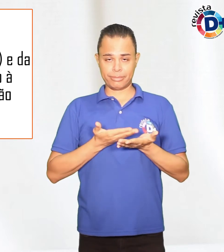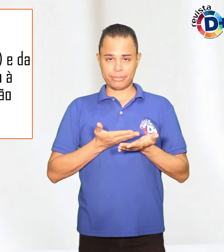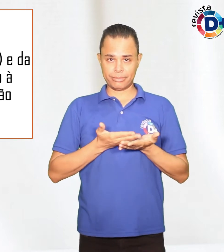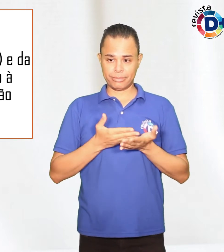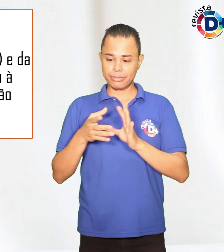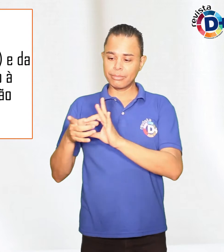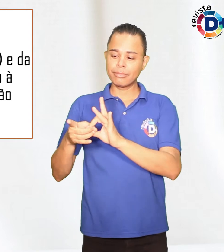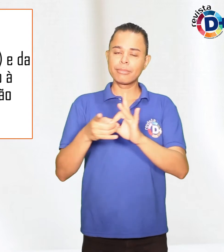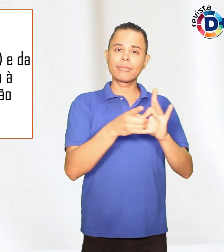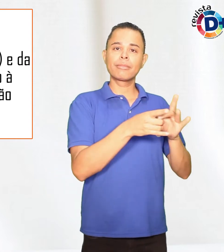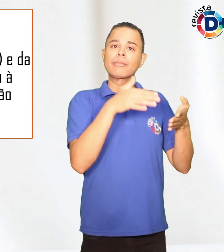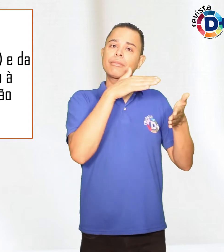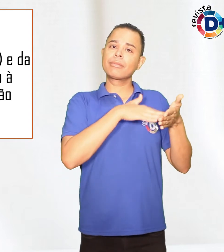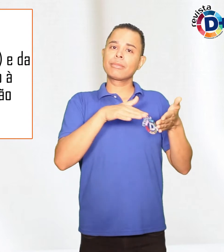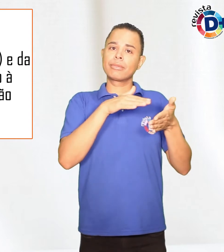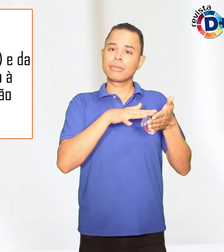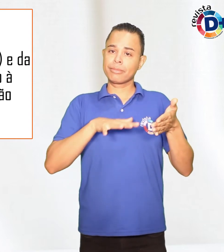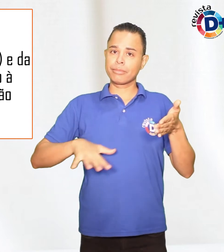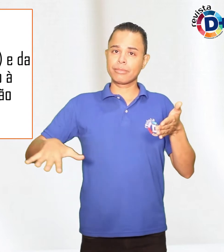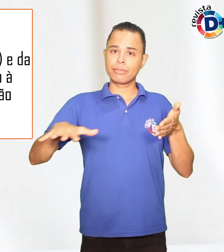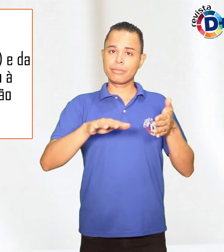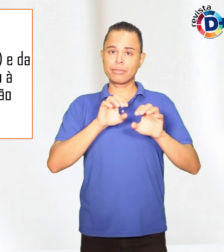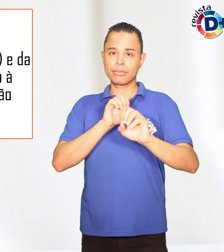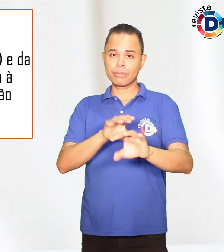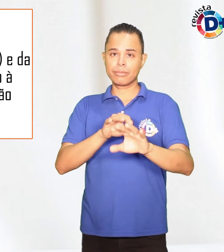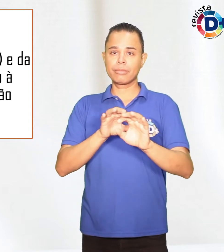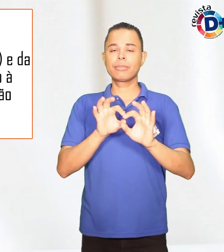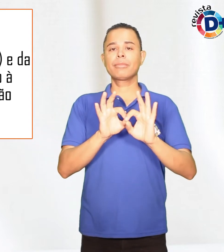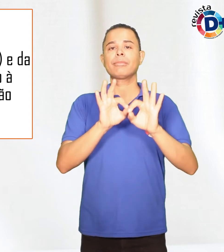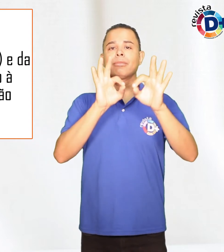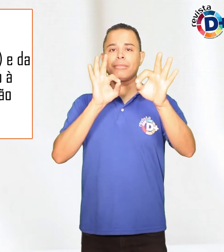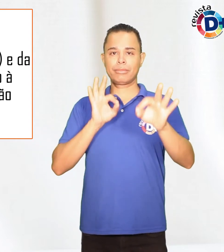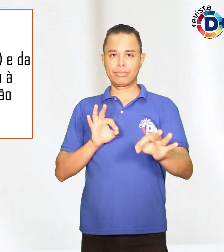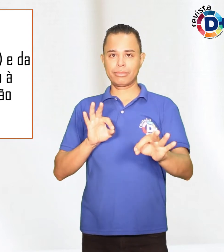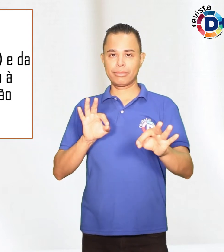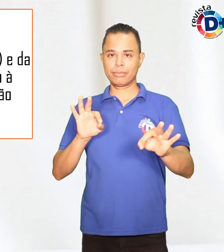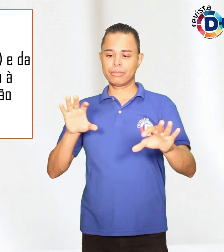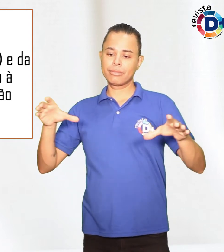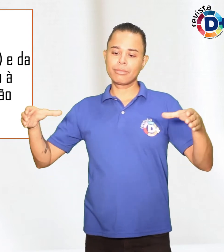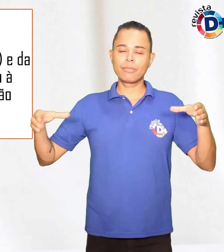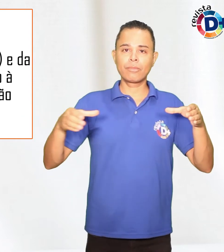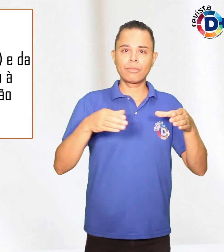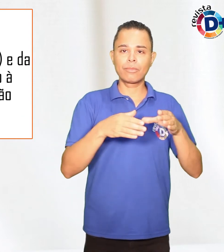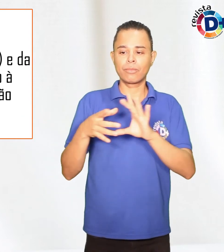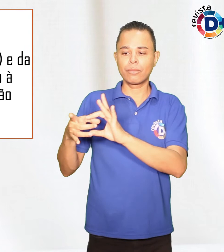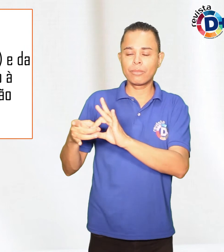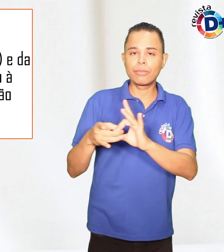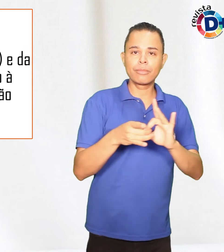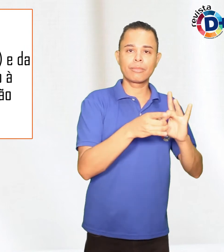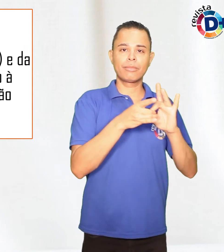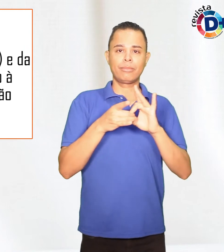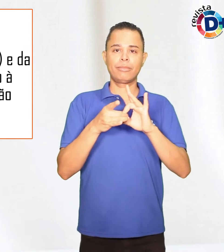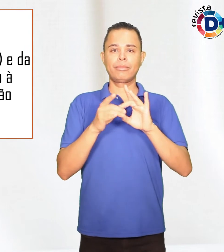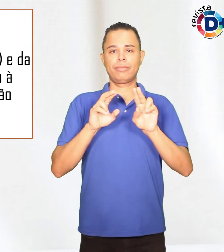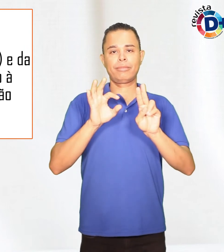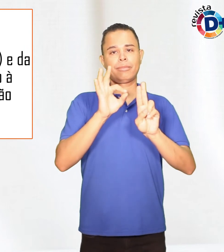e da secretaria geral de educação a distância cead de da instituição